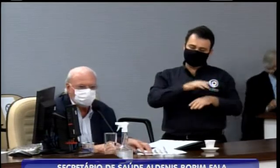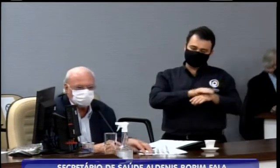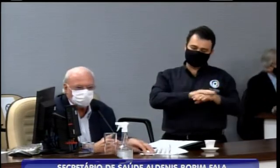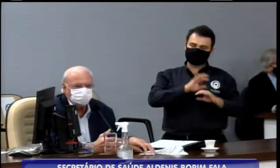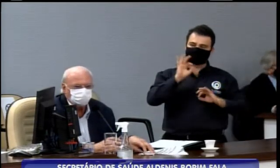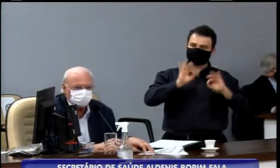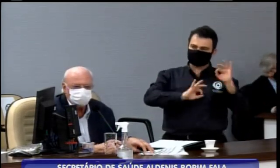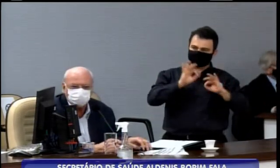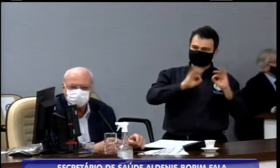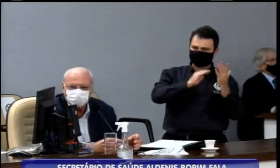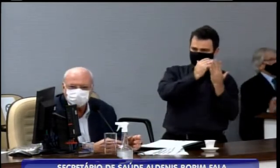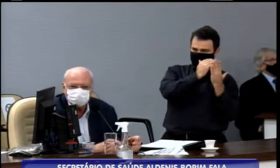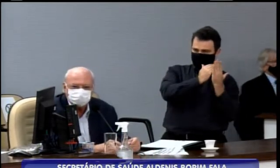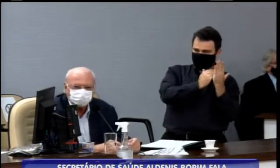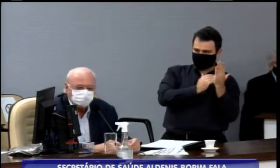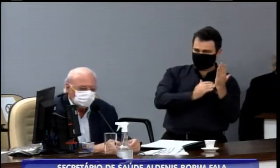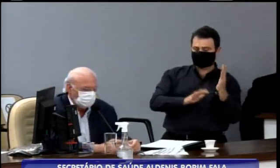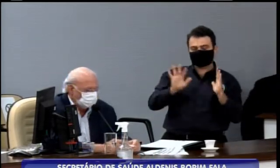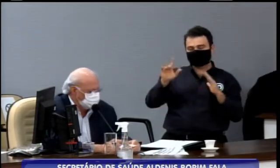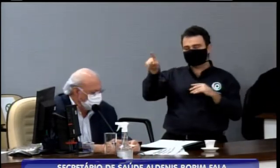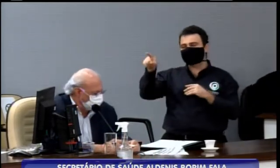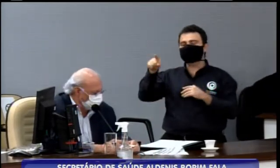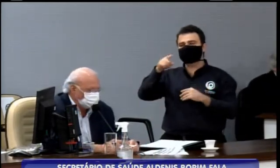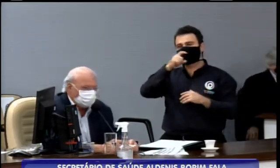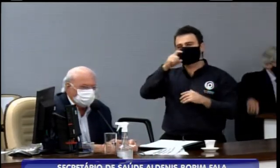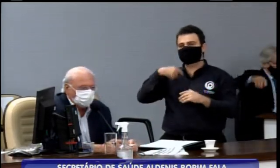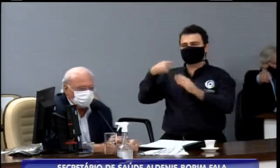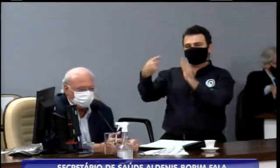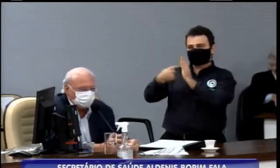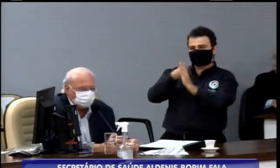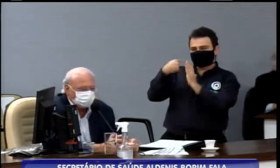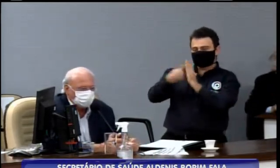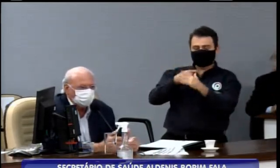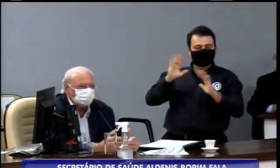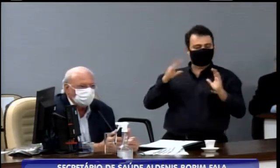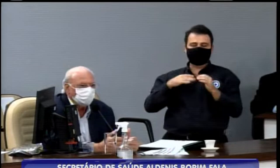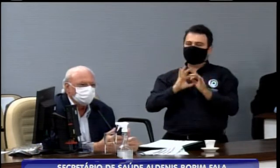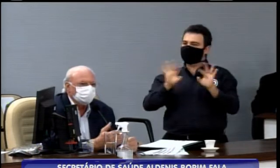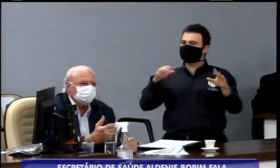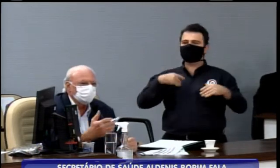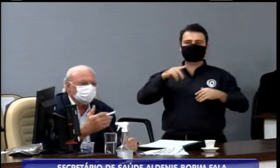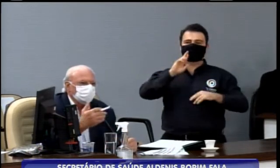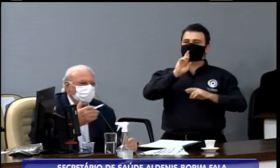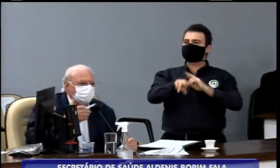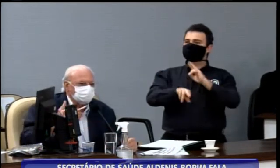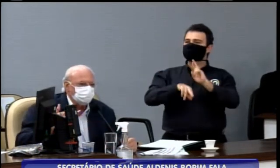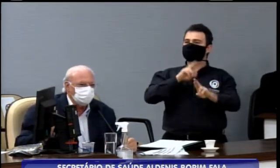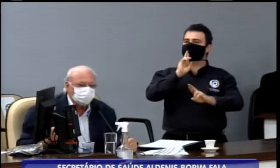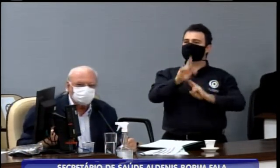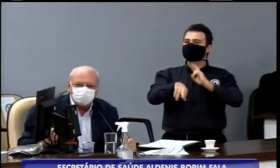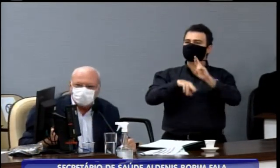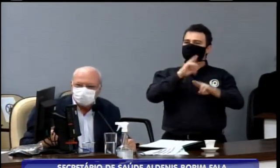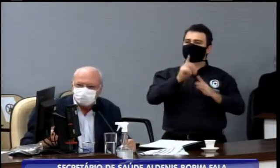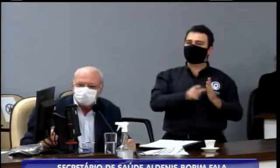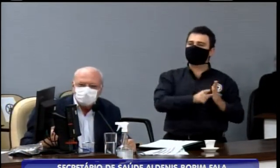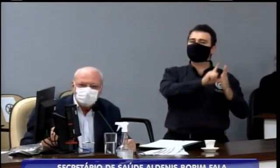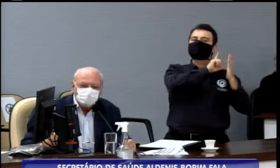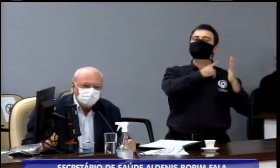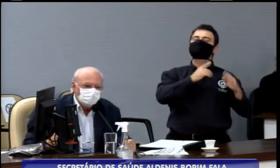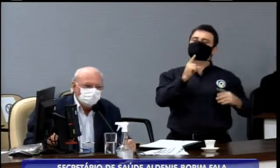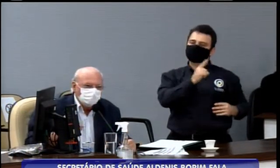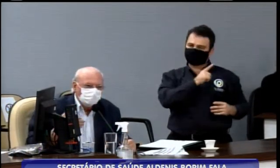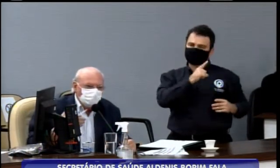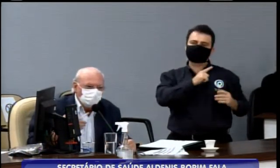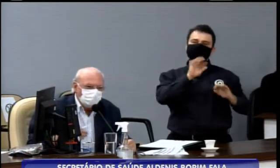vamos começar através de perguntas, e eu não me importo com isso. É porque houve todo um planejamento prévio,